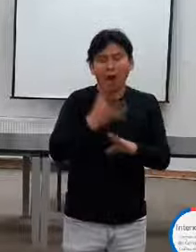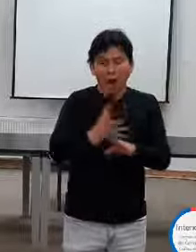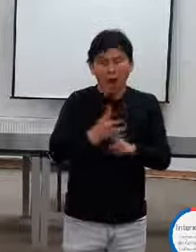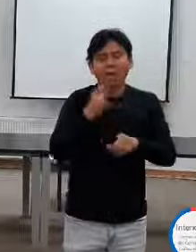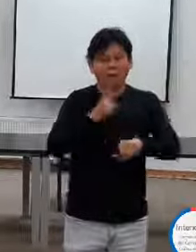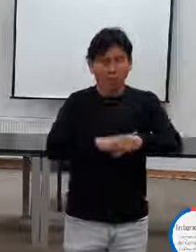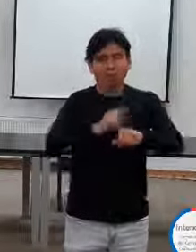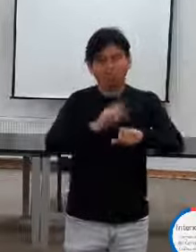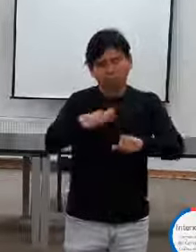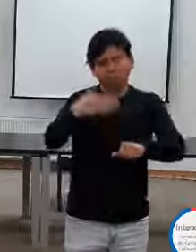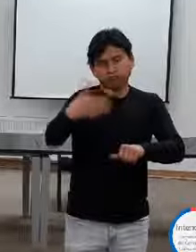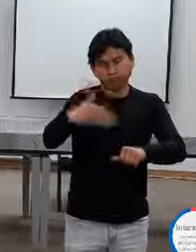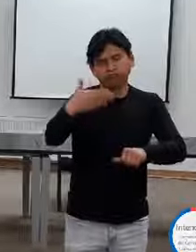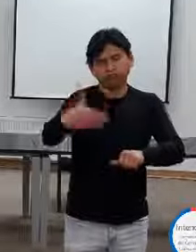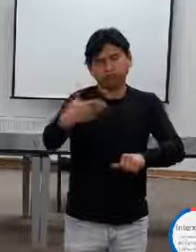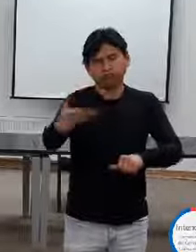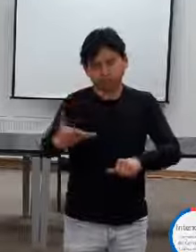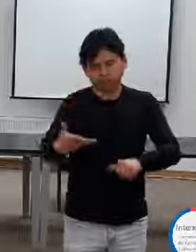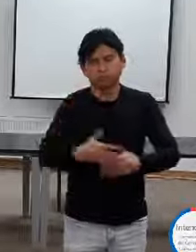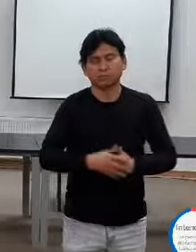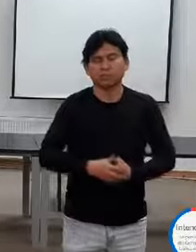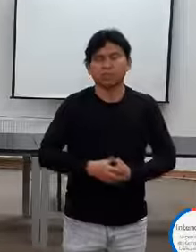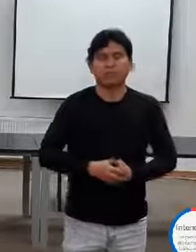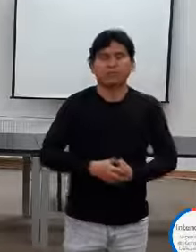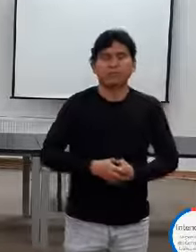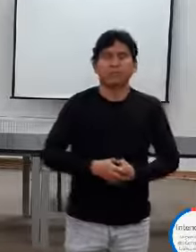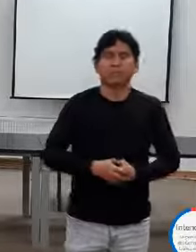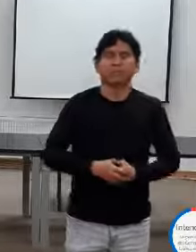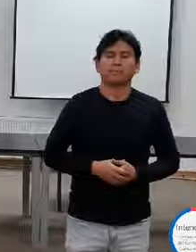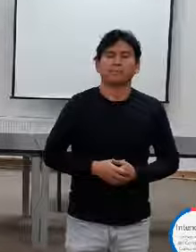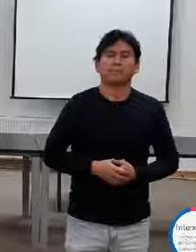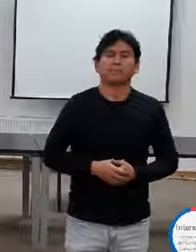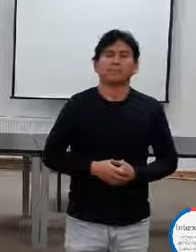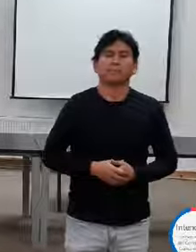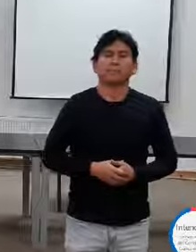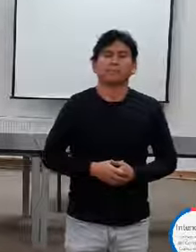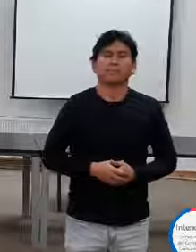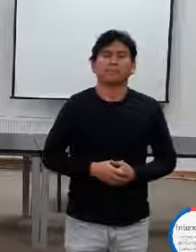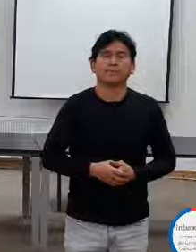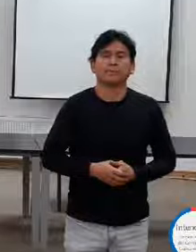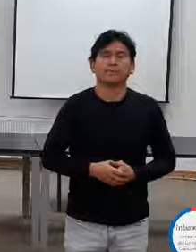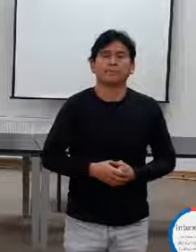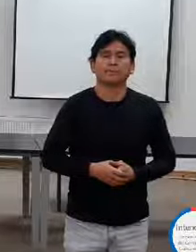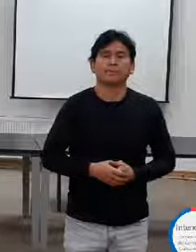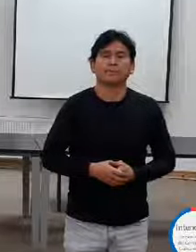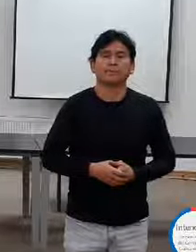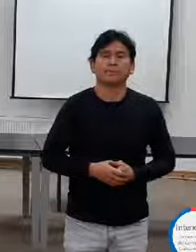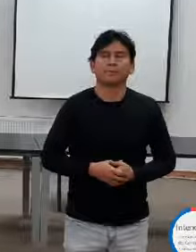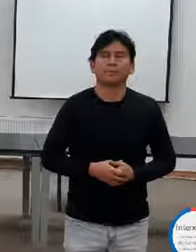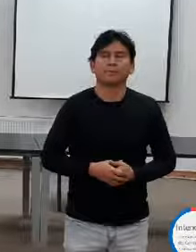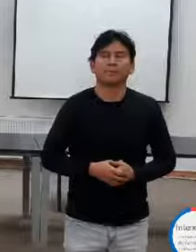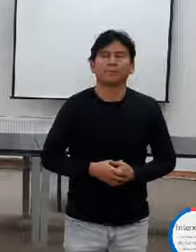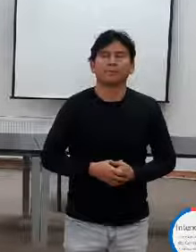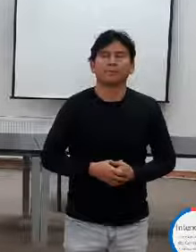dado que solamente llevamos 3 meses de que ya se han ido otorgando estos créditos eso